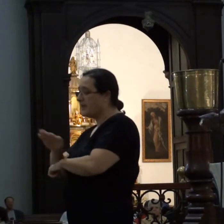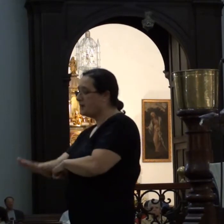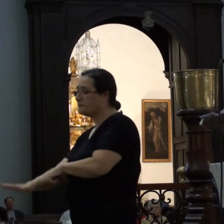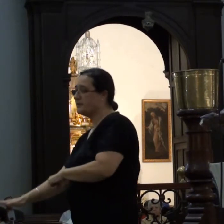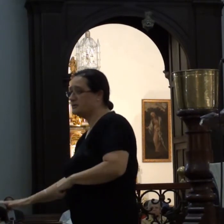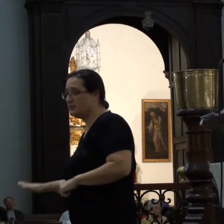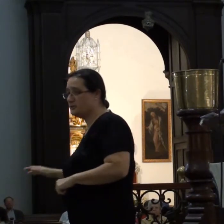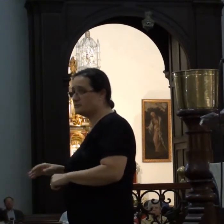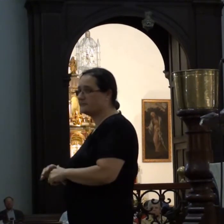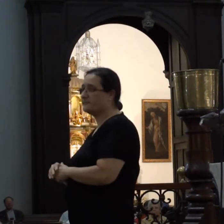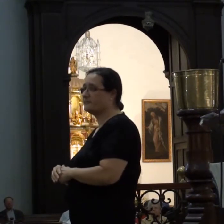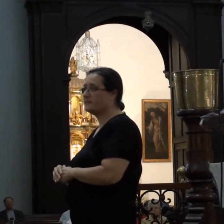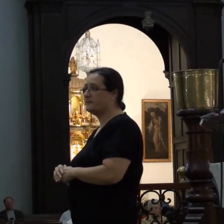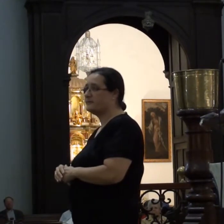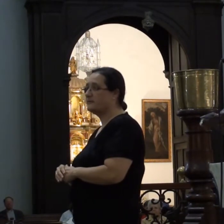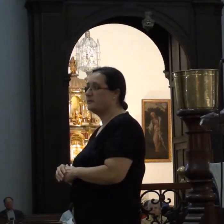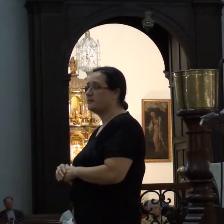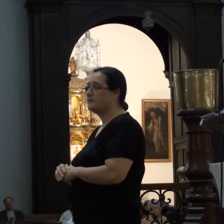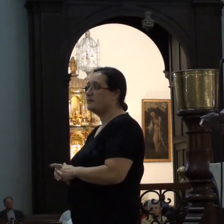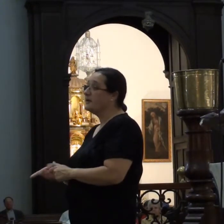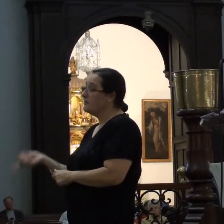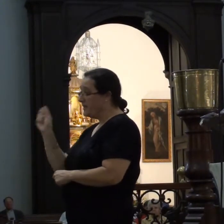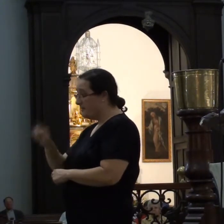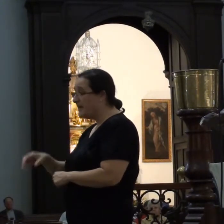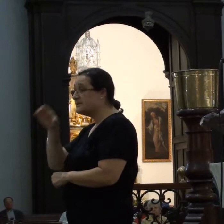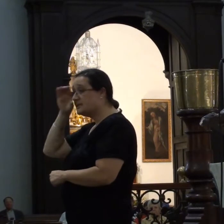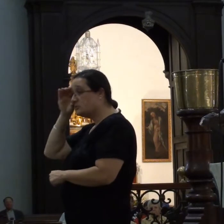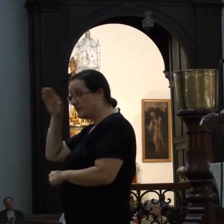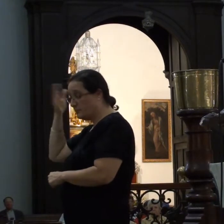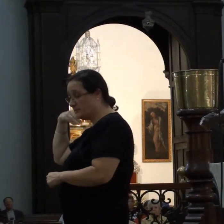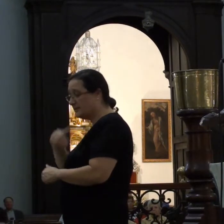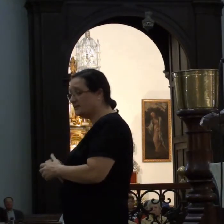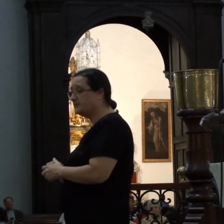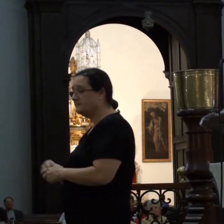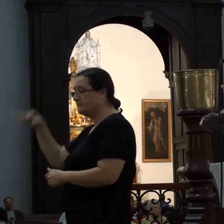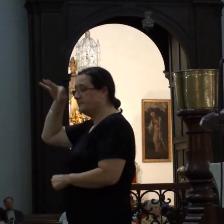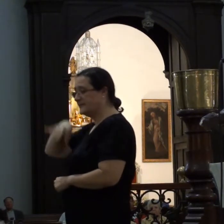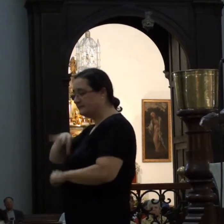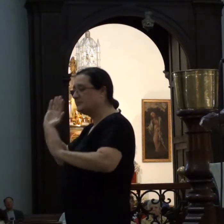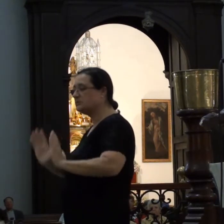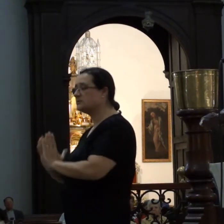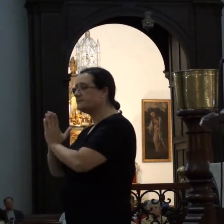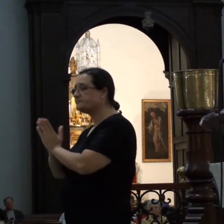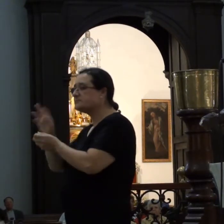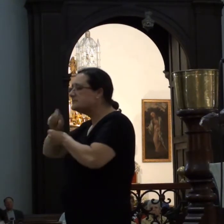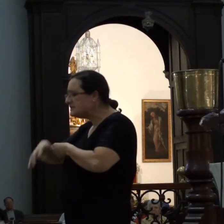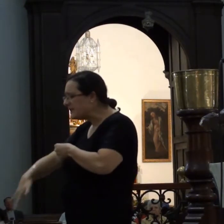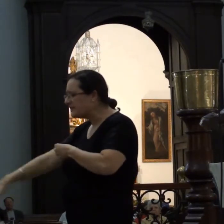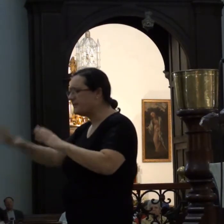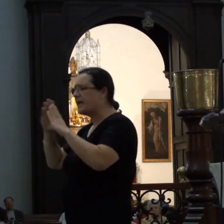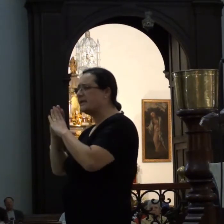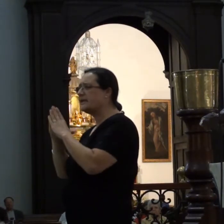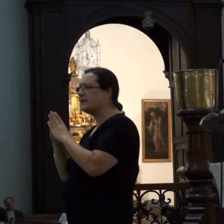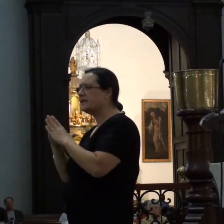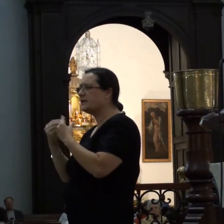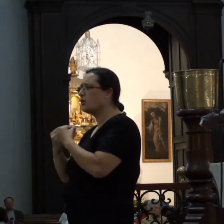Pero además como hemos escuchado su momento el espíritu santo se derrama en la iglesia con una